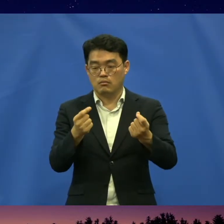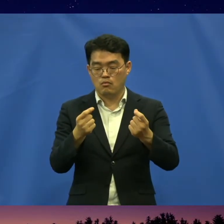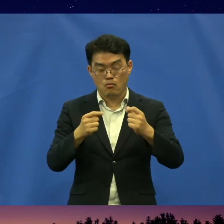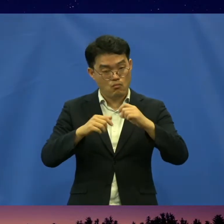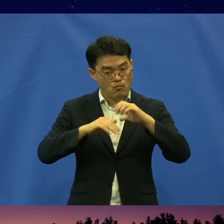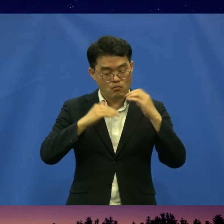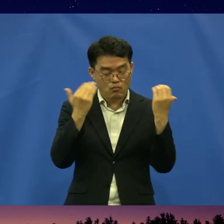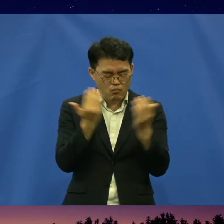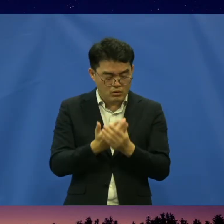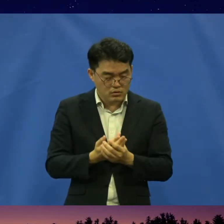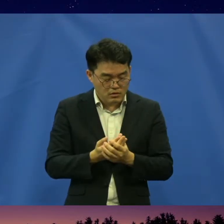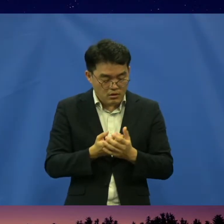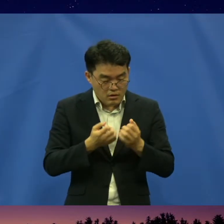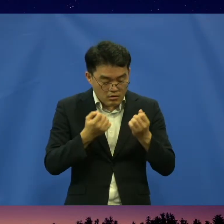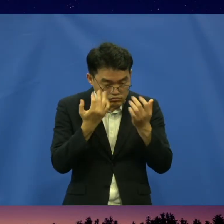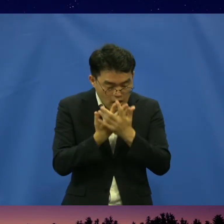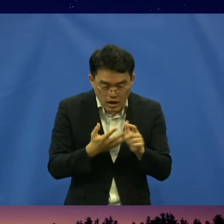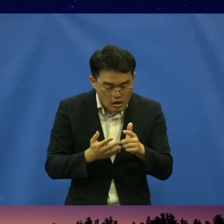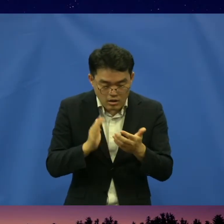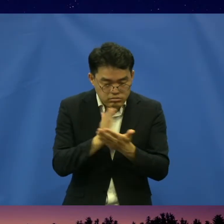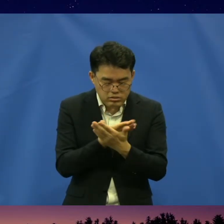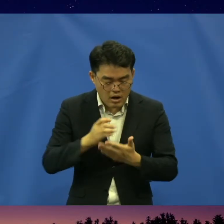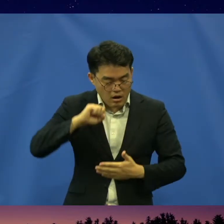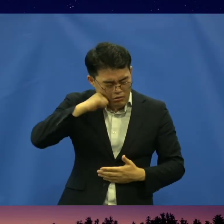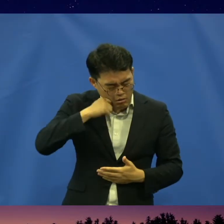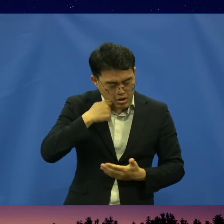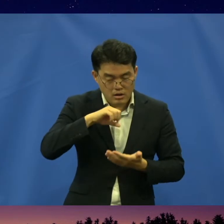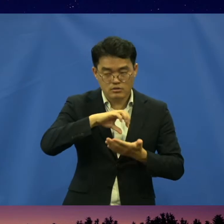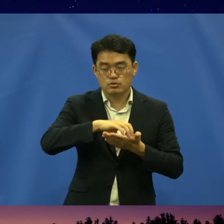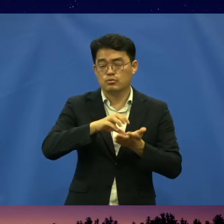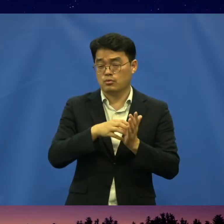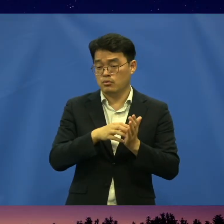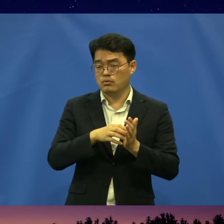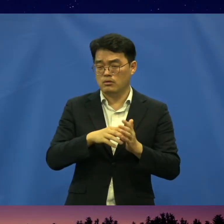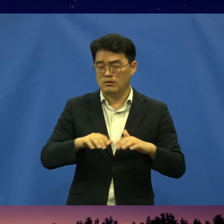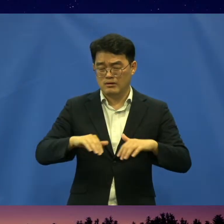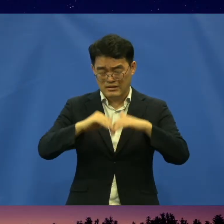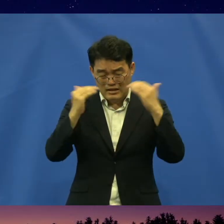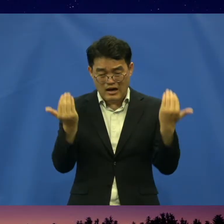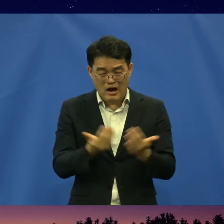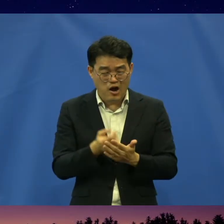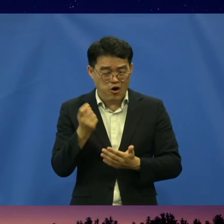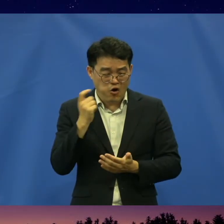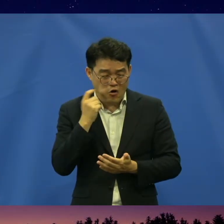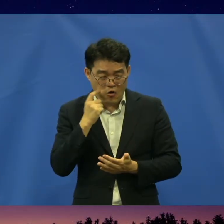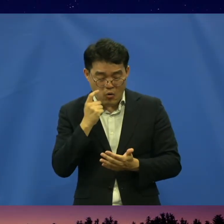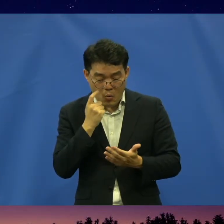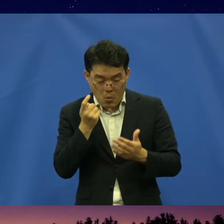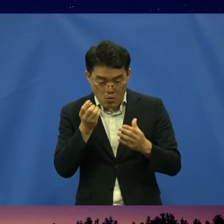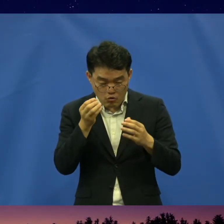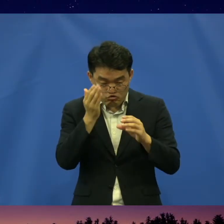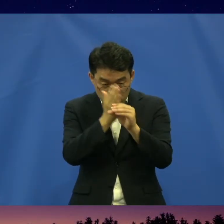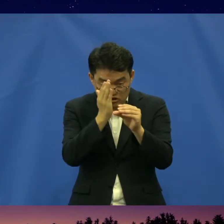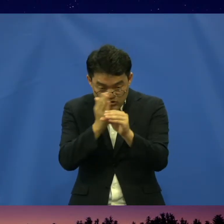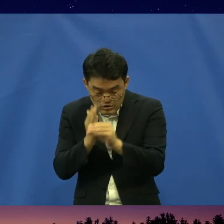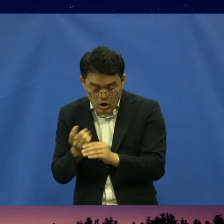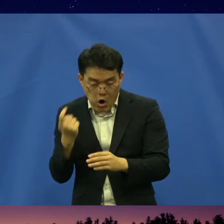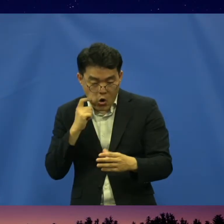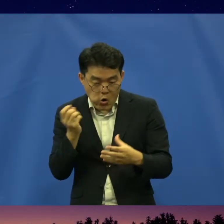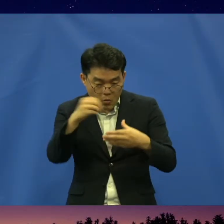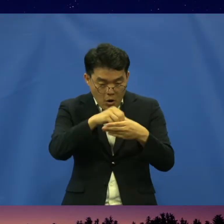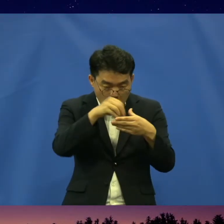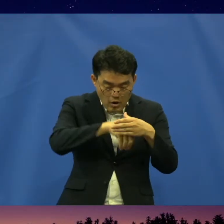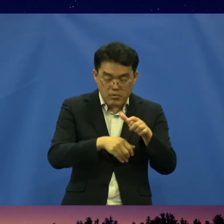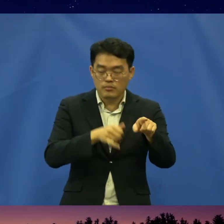시대도 가능한 거예요. 모든 선한 정보, 모든 바른 정보만 주는 게 아니거든요. 왜냐하면 악한 사람들도